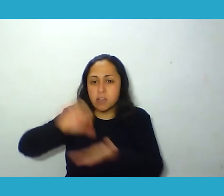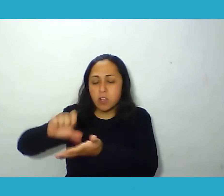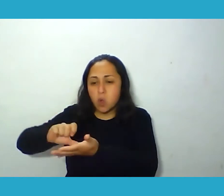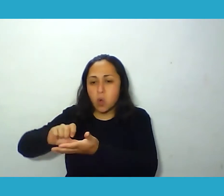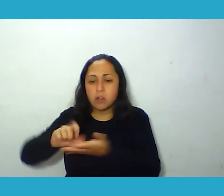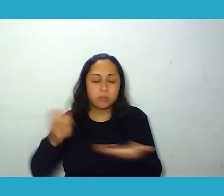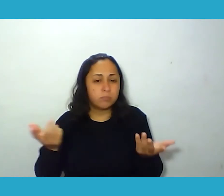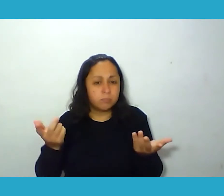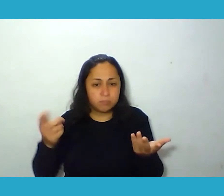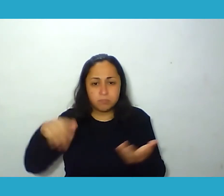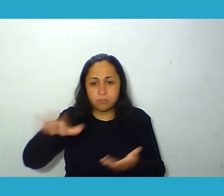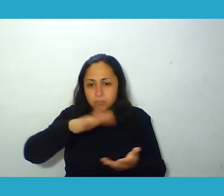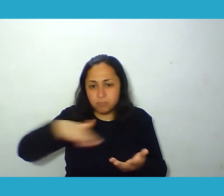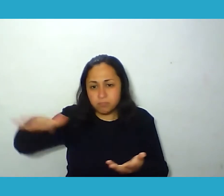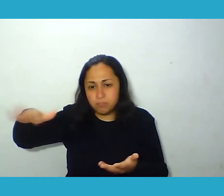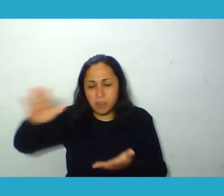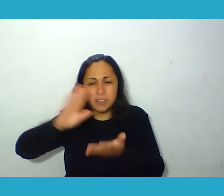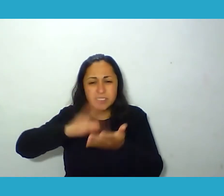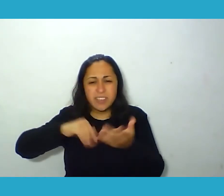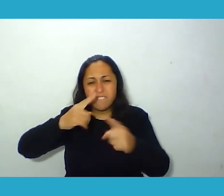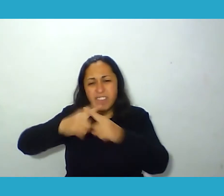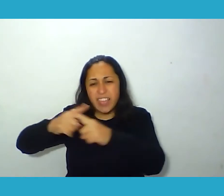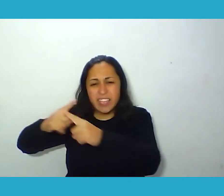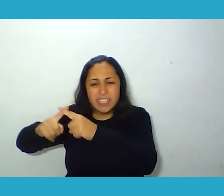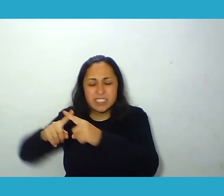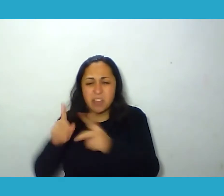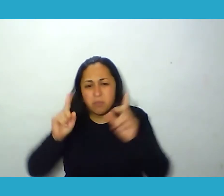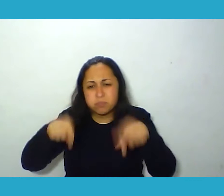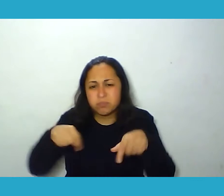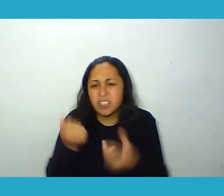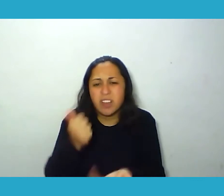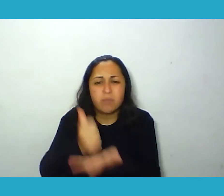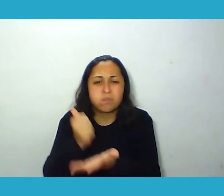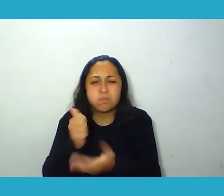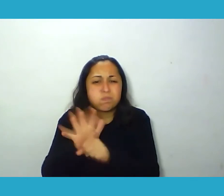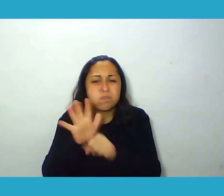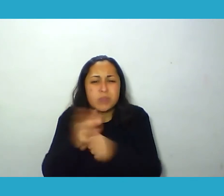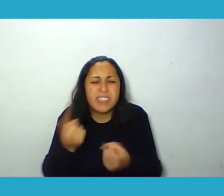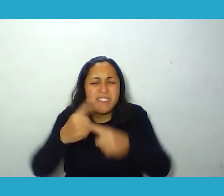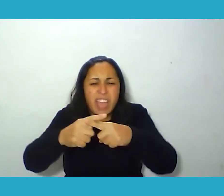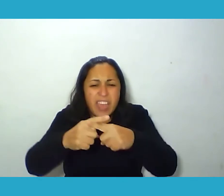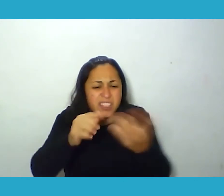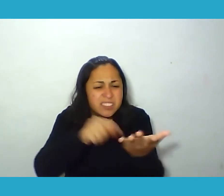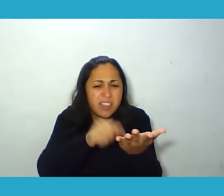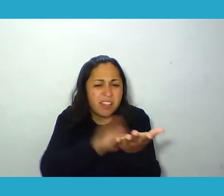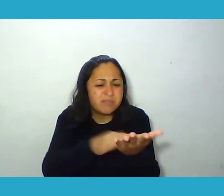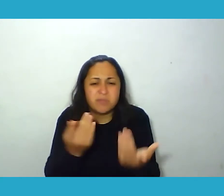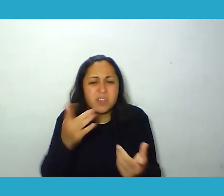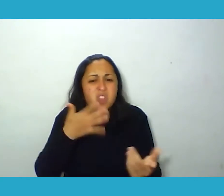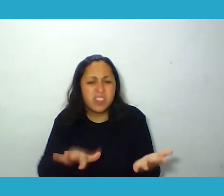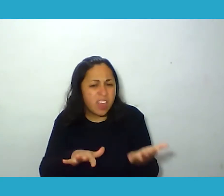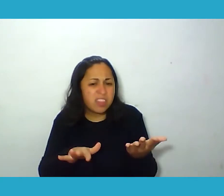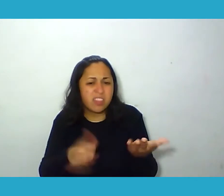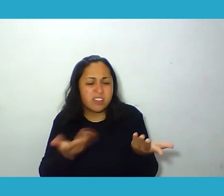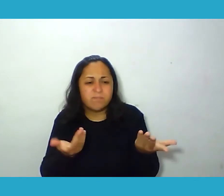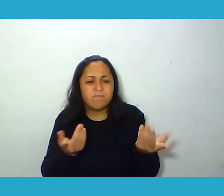en blanco y algunos con una X, por lo que no se sabe qué representa. Ello da a entender que muchas